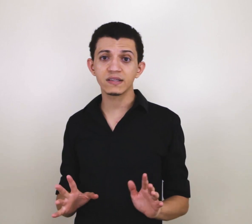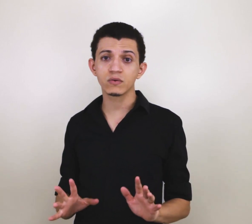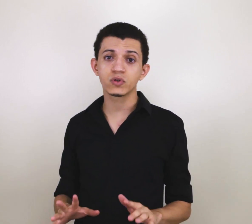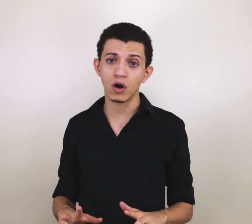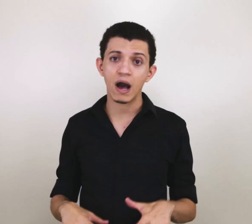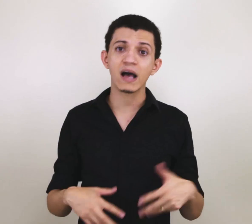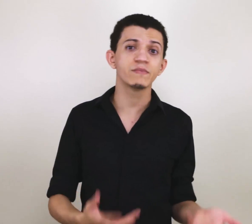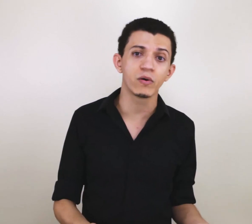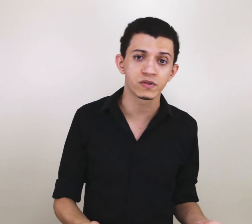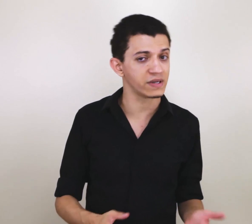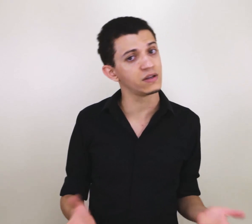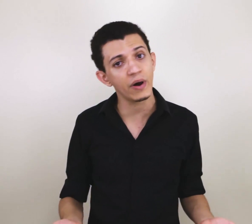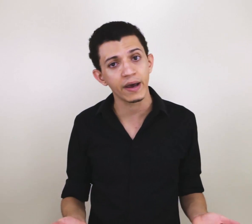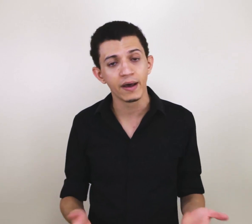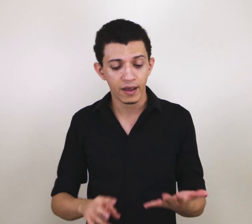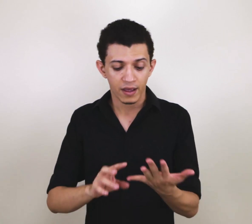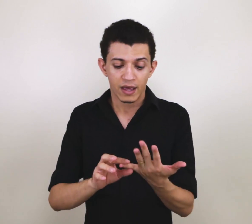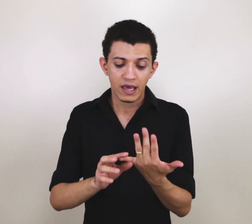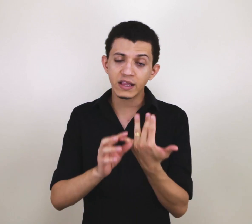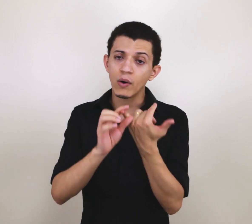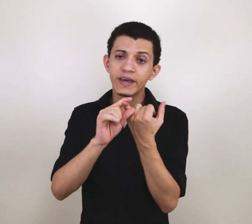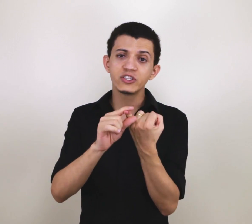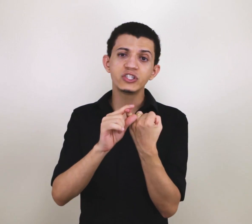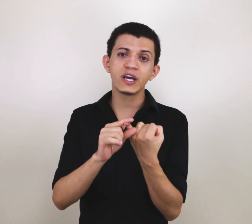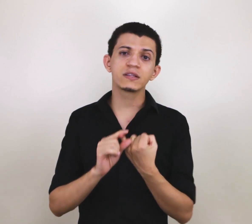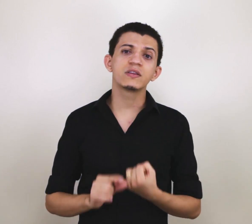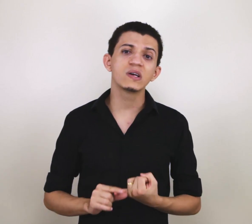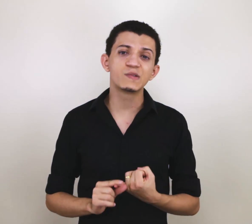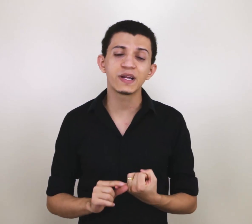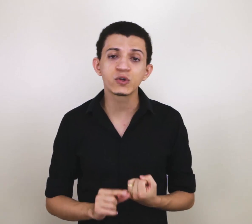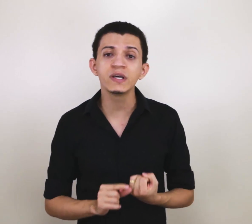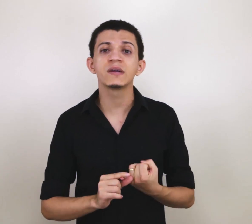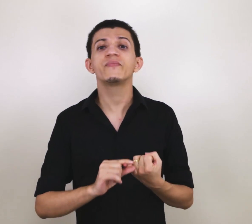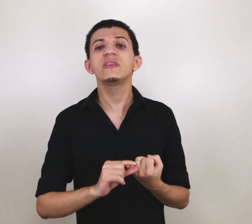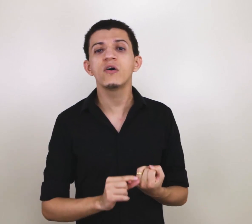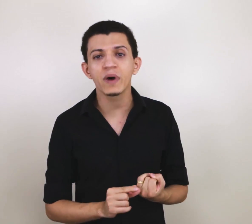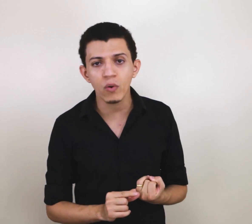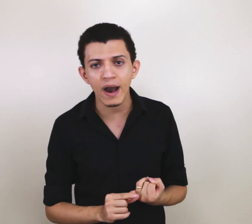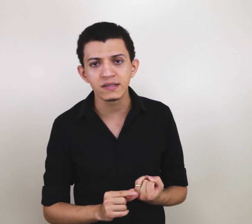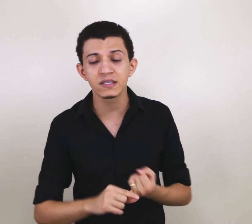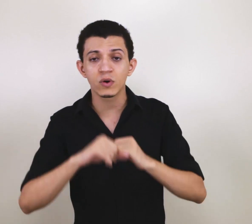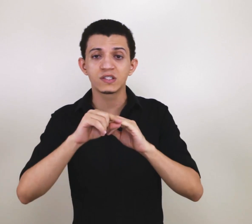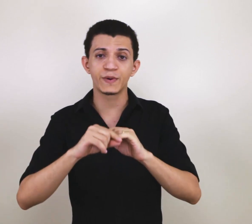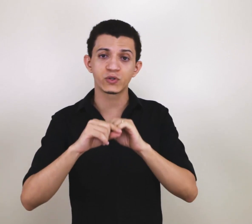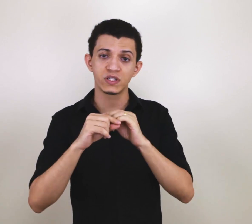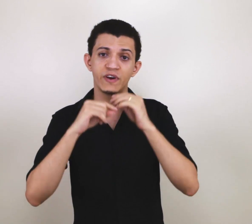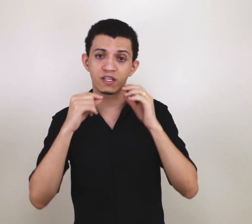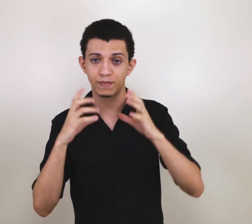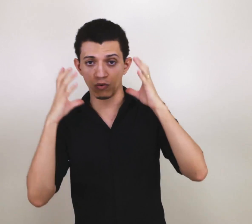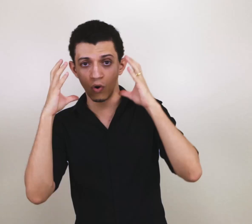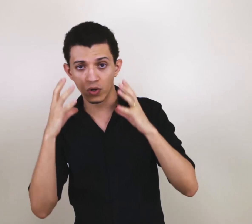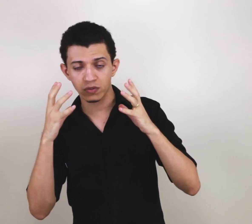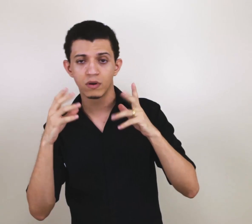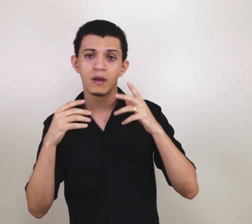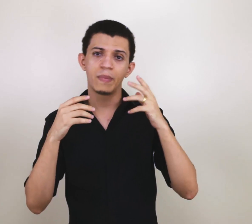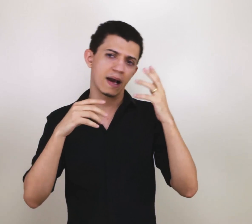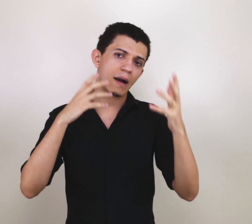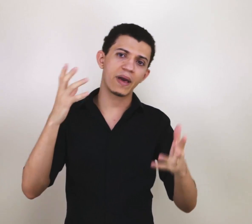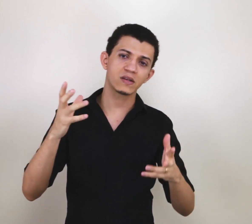são só as mãos, mas não é. Então aqui a gente entra então as expressões não manuais, que são as expressões feitas pelo rosto, pela cabeça,